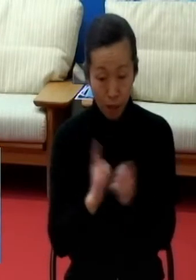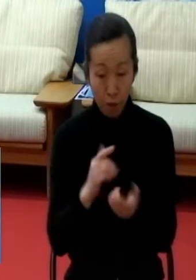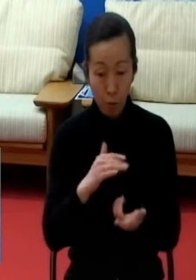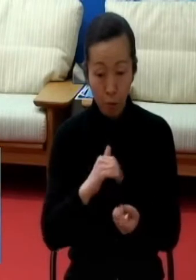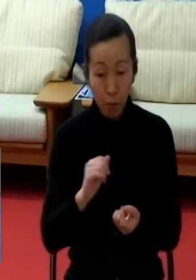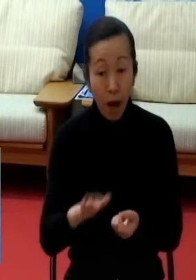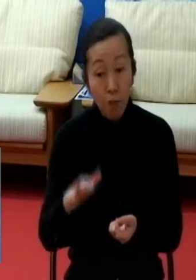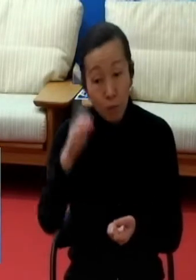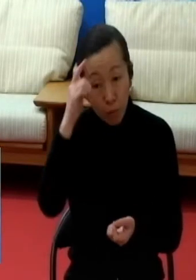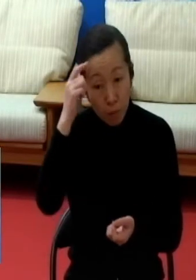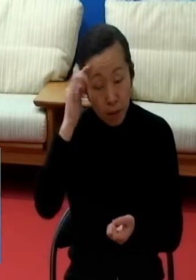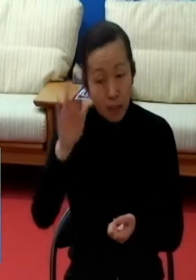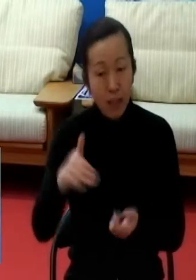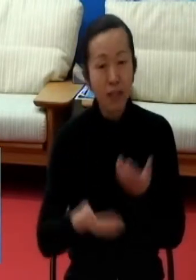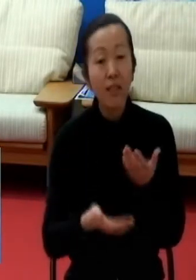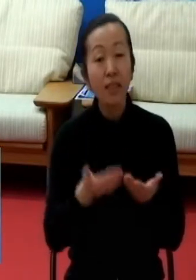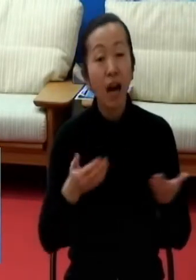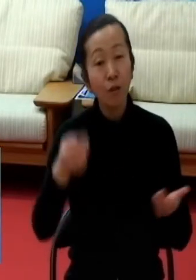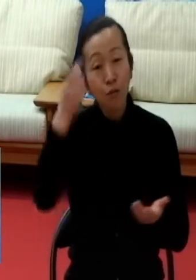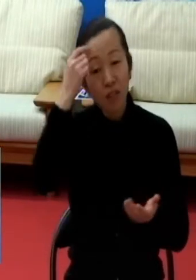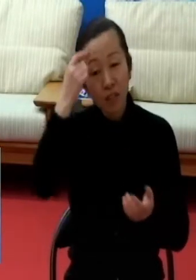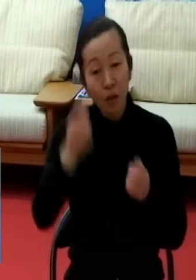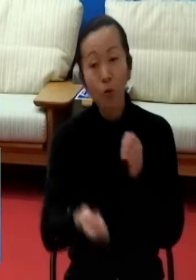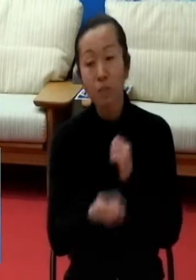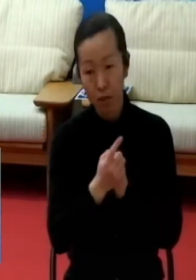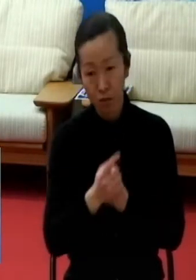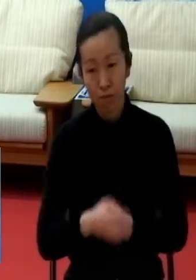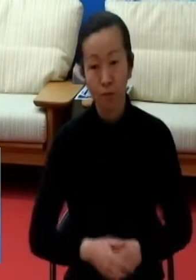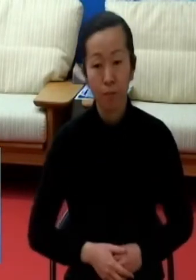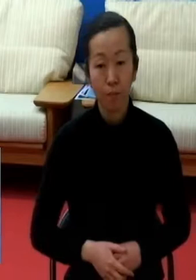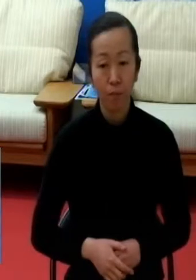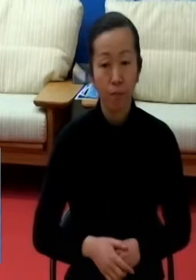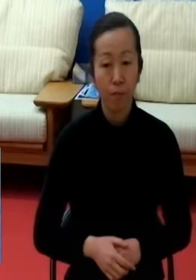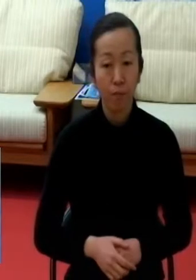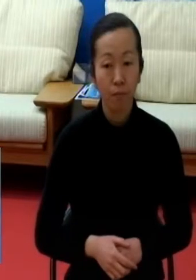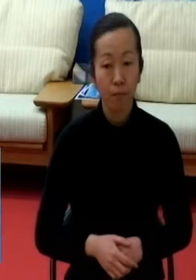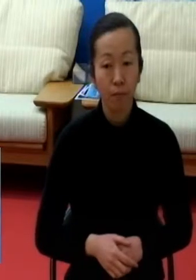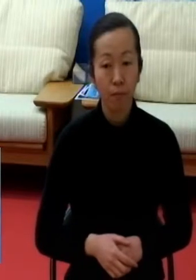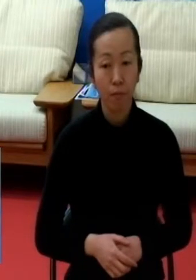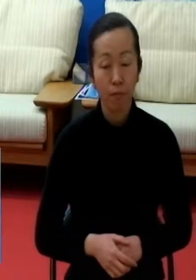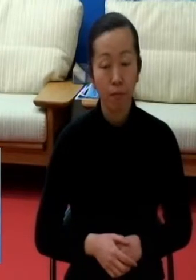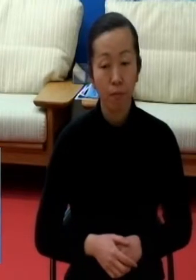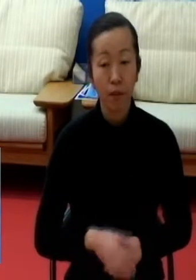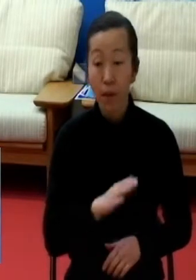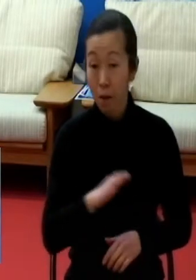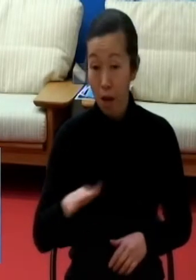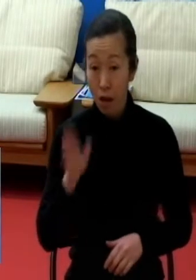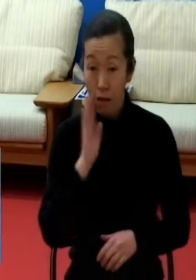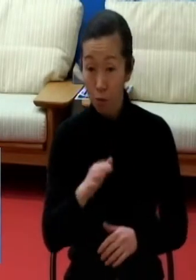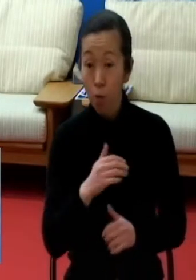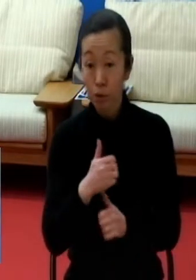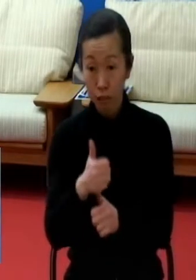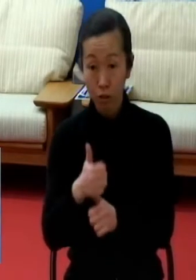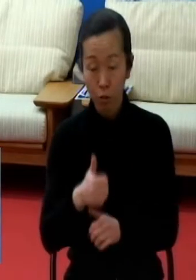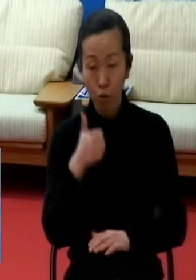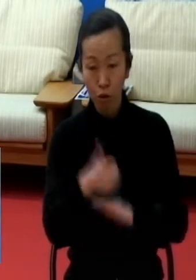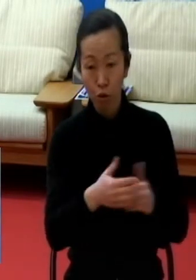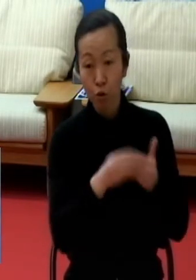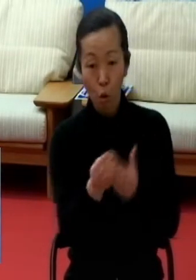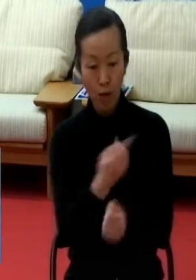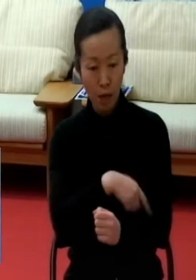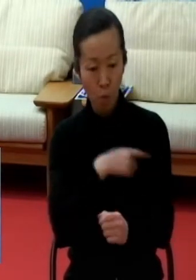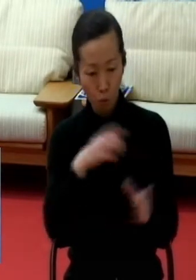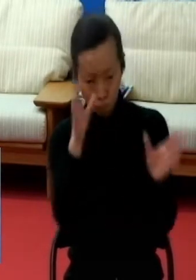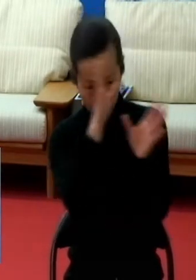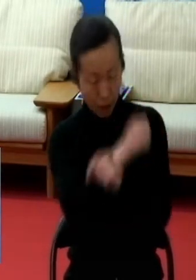비교가 되잖아요. しかし、比較するんですね。 그럼 이 전도 제자의 주도권을 놓치면 그 사람에게 복음을 전할 수 없습니다. なら、伝道弟子の主導権を逃して